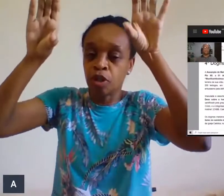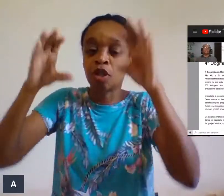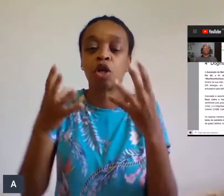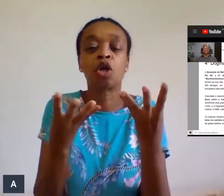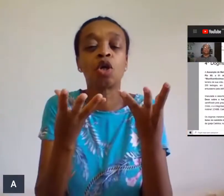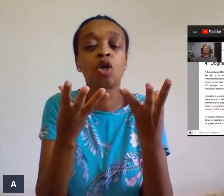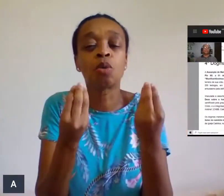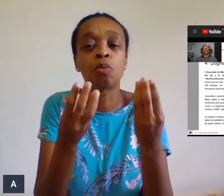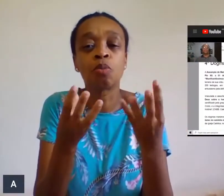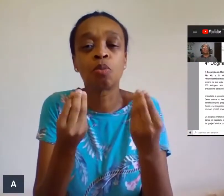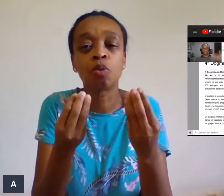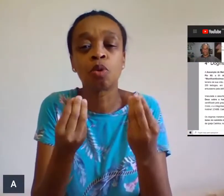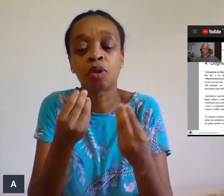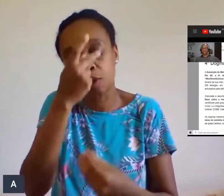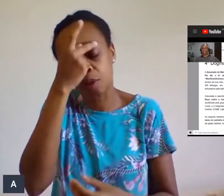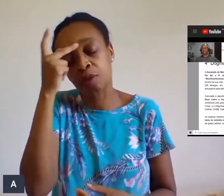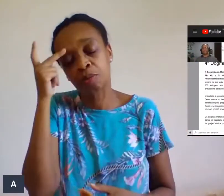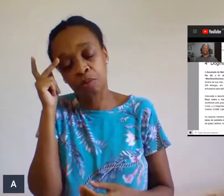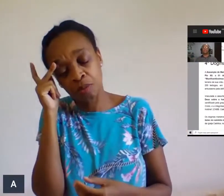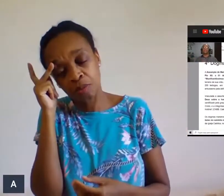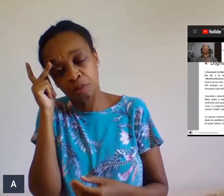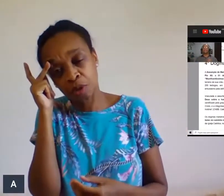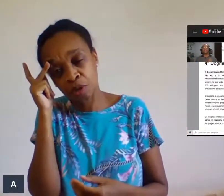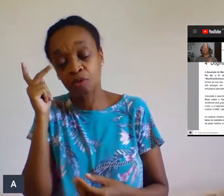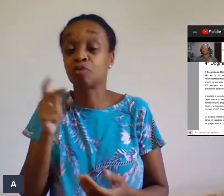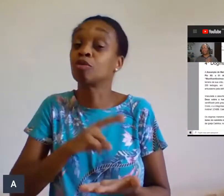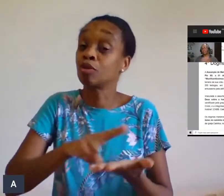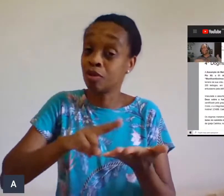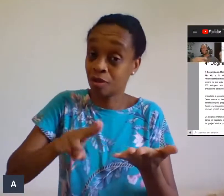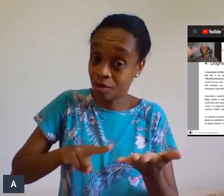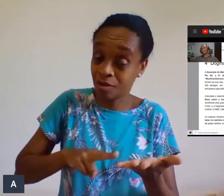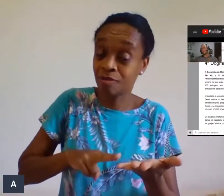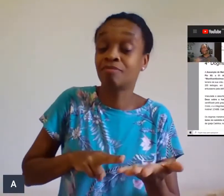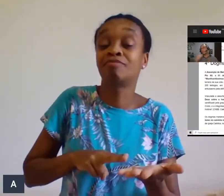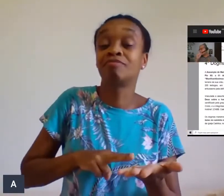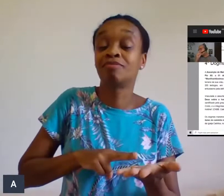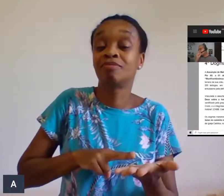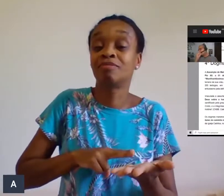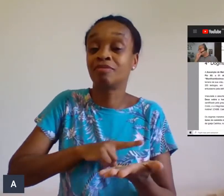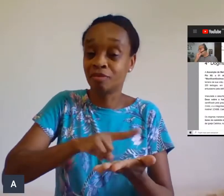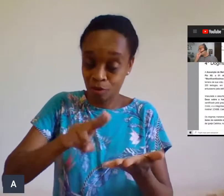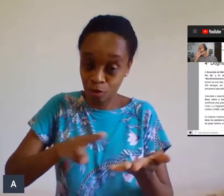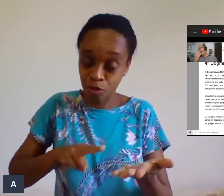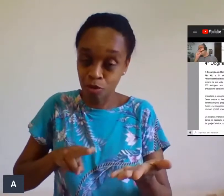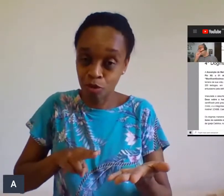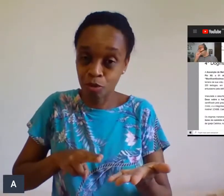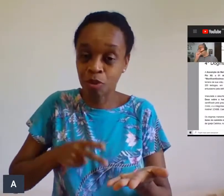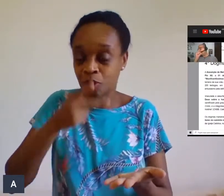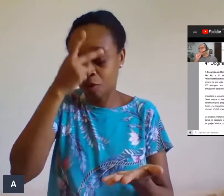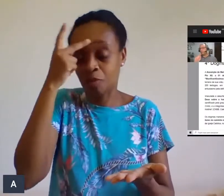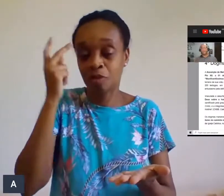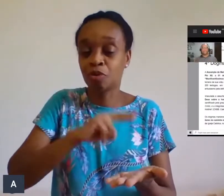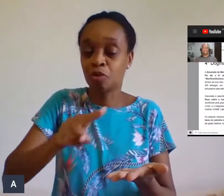demonstraram interesse e entusiasmo por essa definição dogmática. Existem